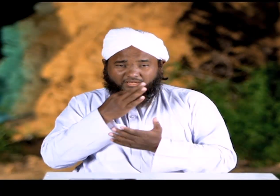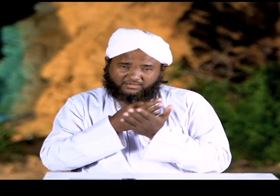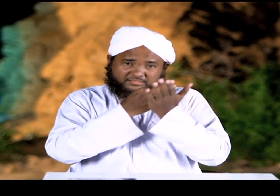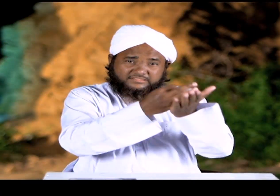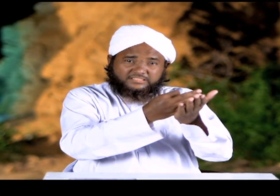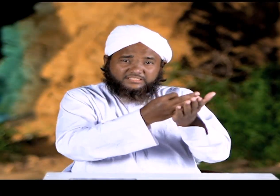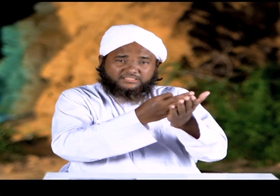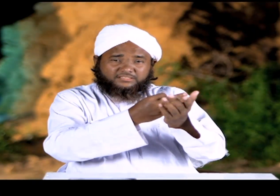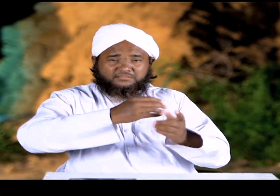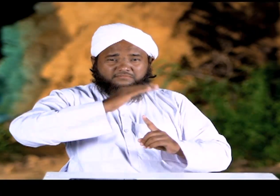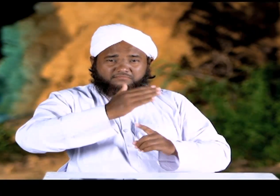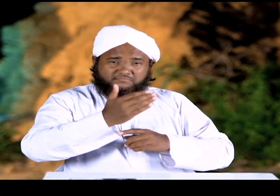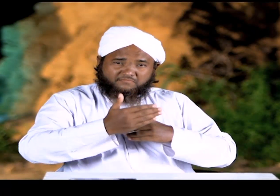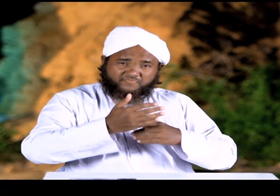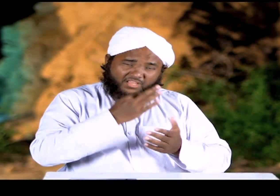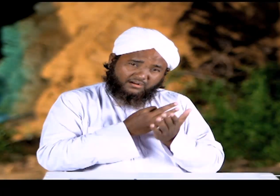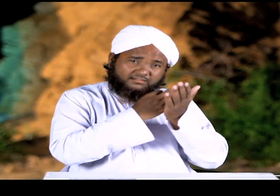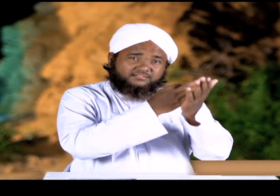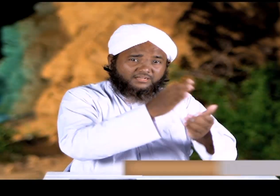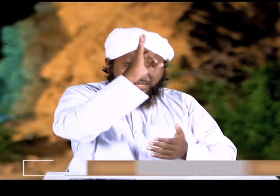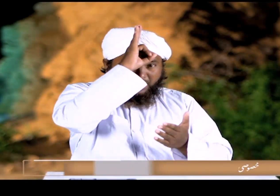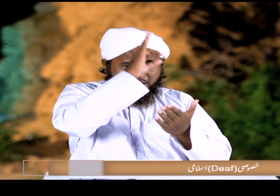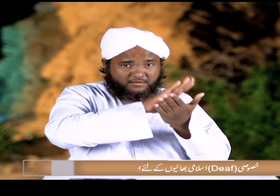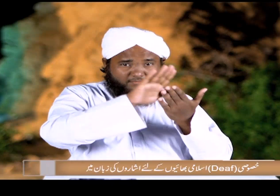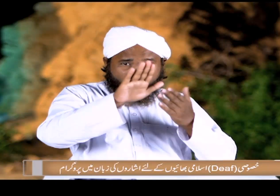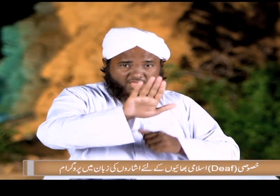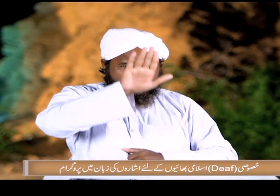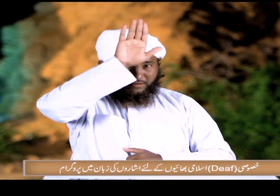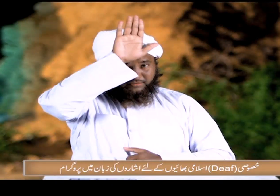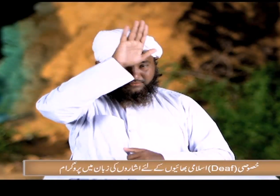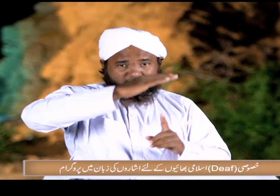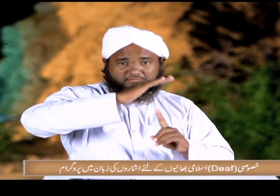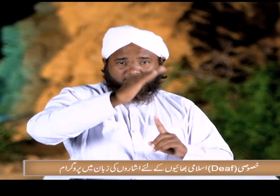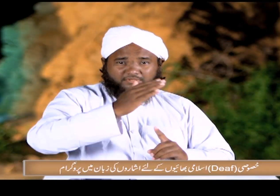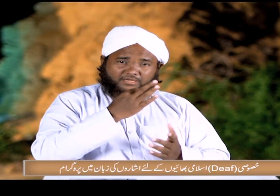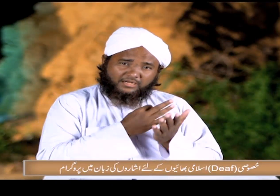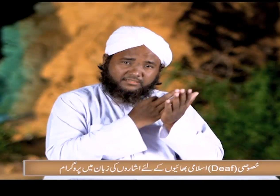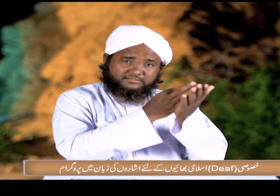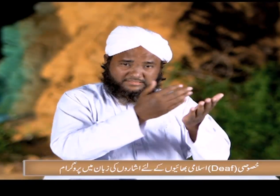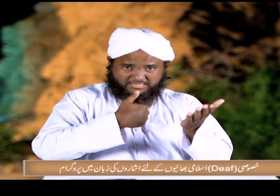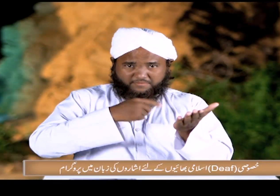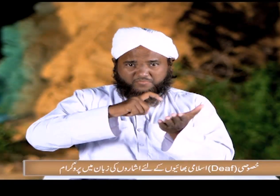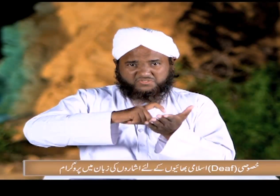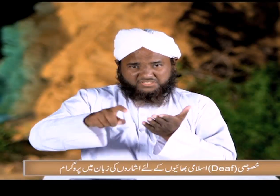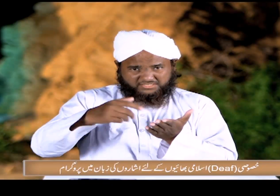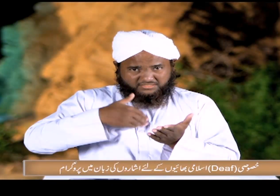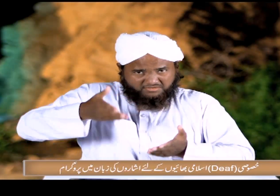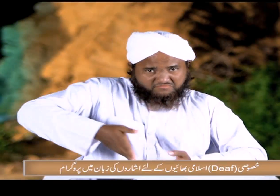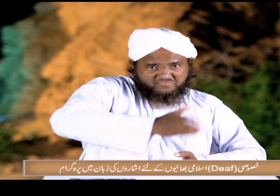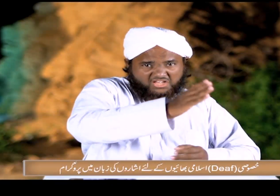بن اوسجا رضی اللہ عنہ نے حضرت امام عالی مقام رضی اللہ عنہ سے اس منہ پھٹ